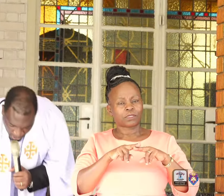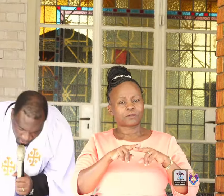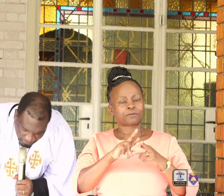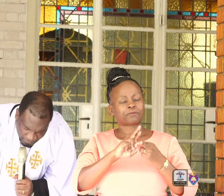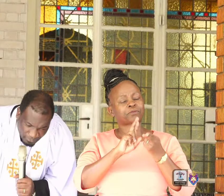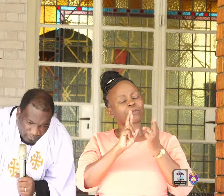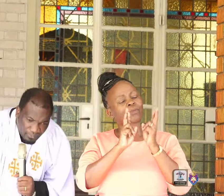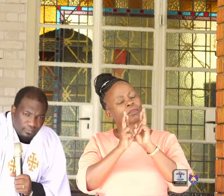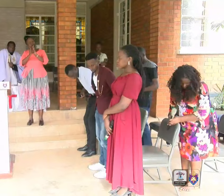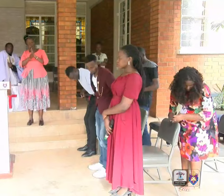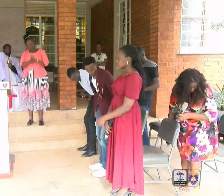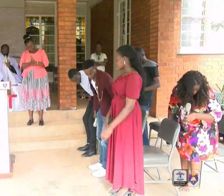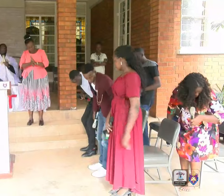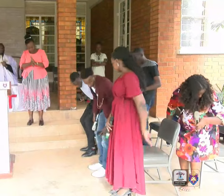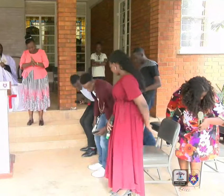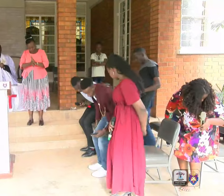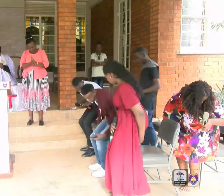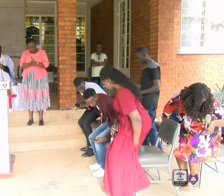twenenye.